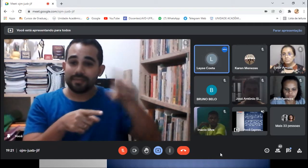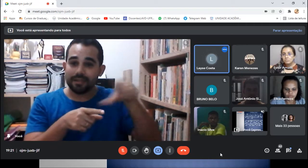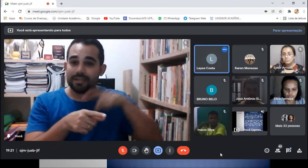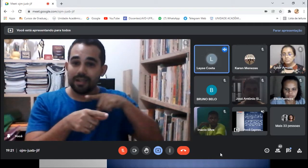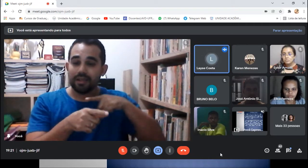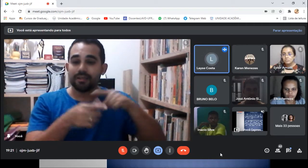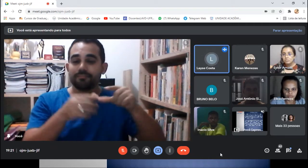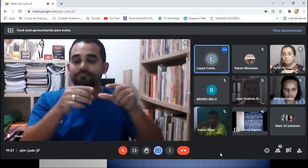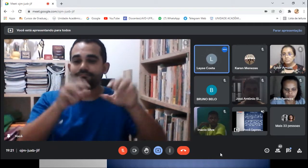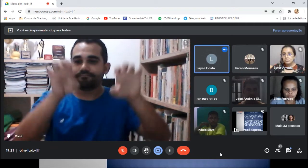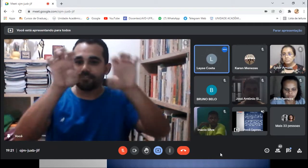Por quê?